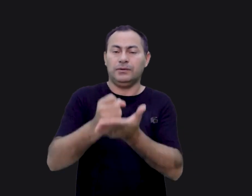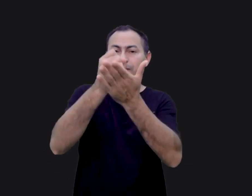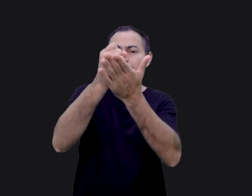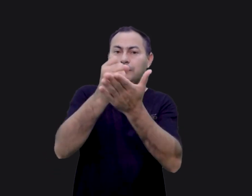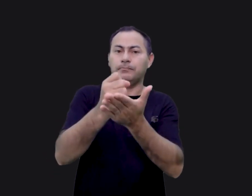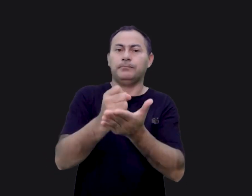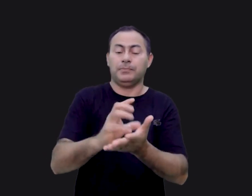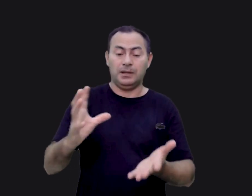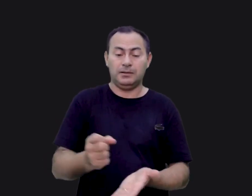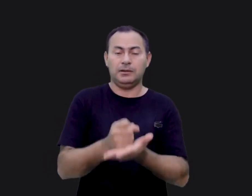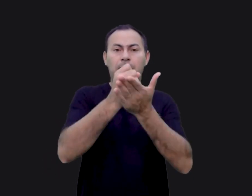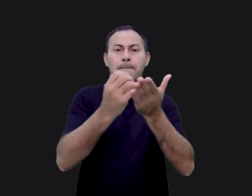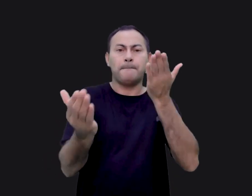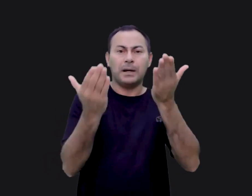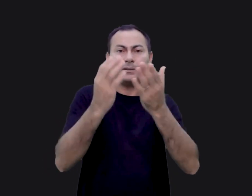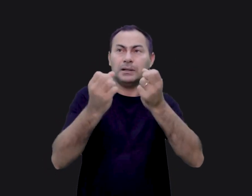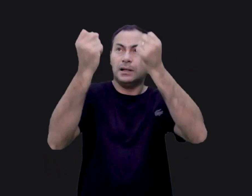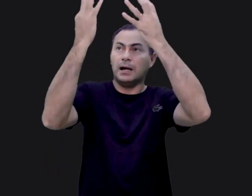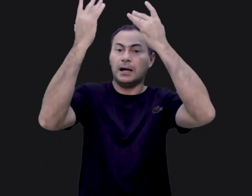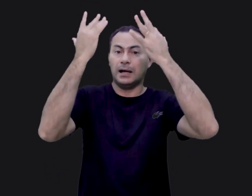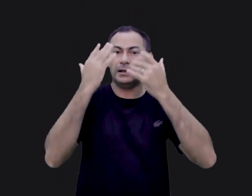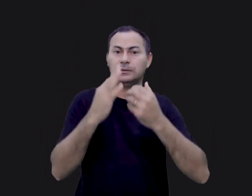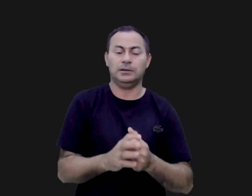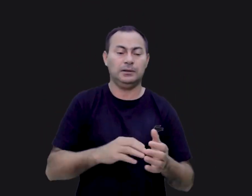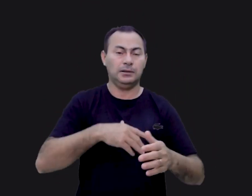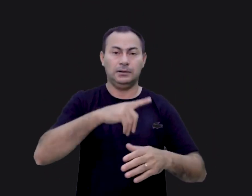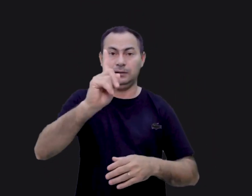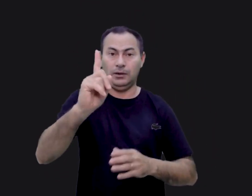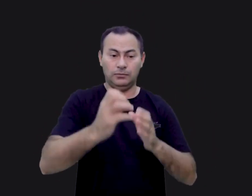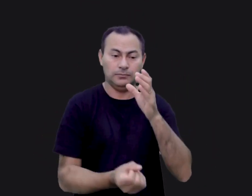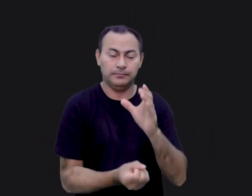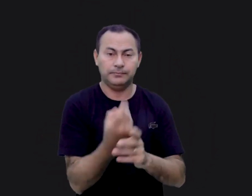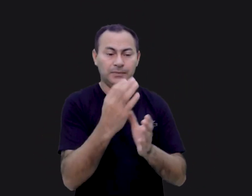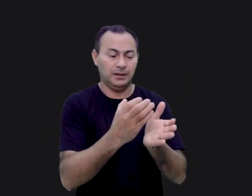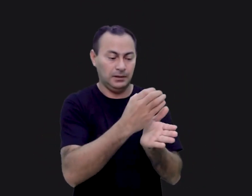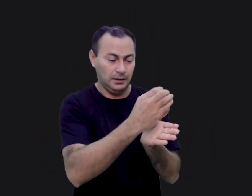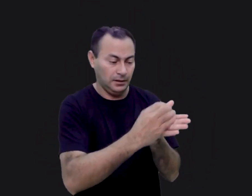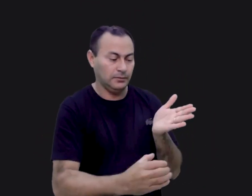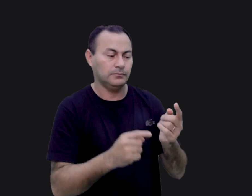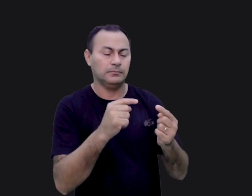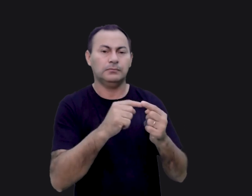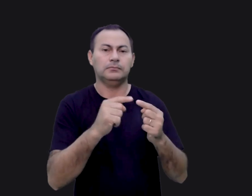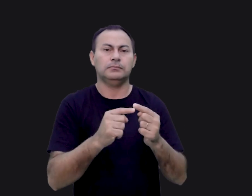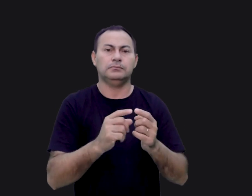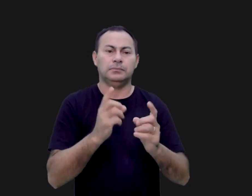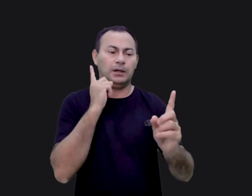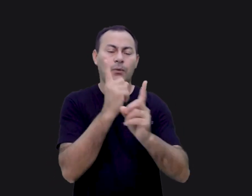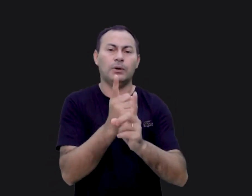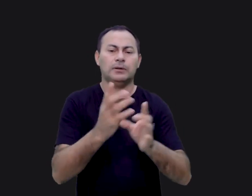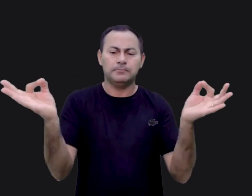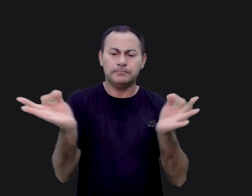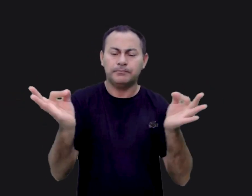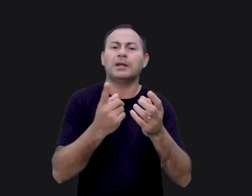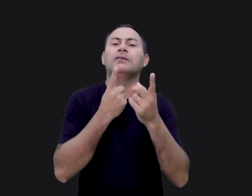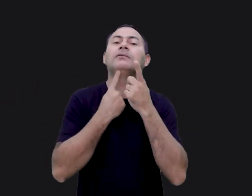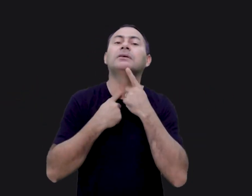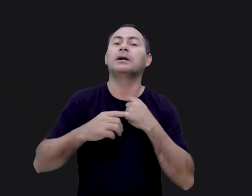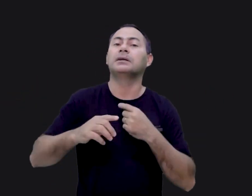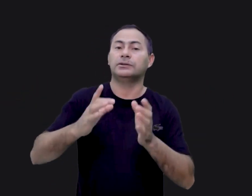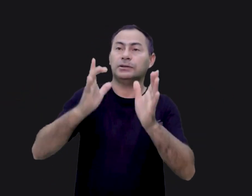sobre salvação. A salvação é baseada na graça, não em obras. Esse capítulo tem a ver com encontrar a perfeita